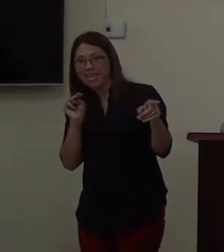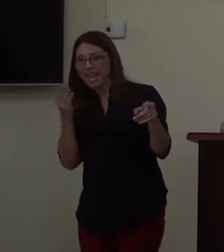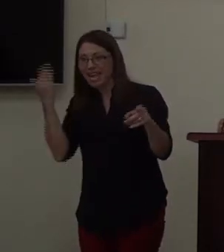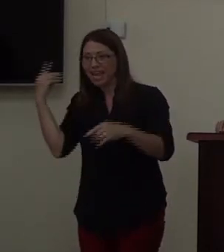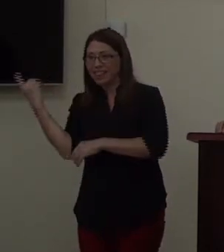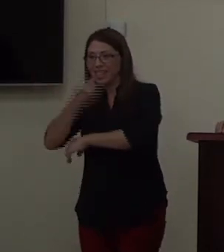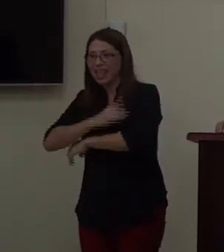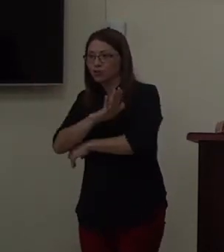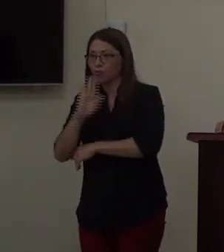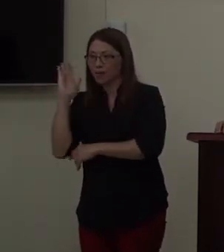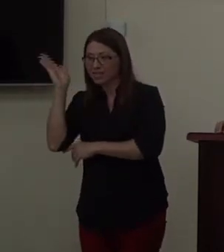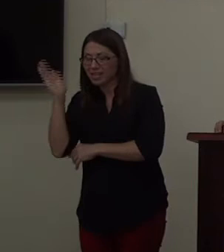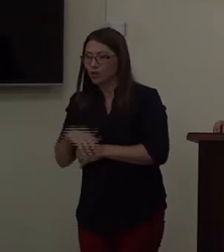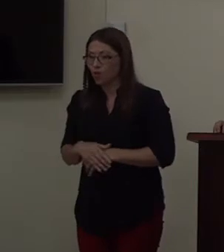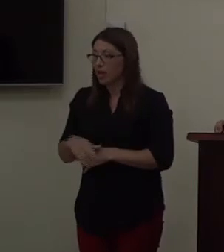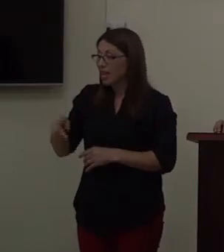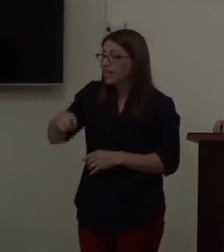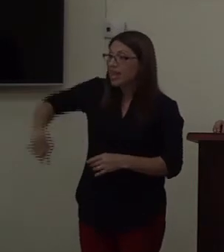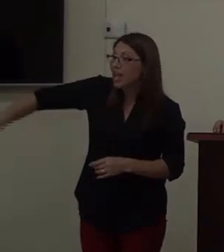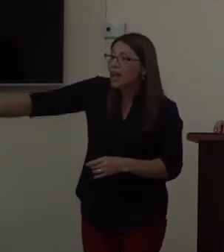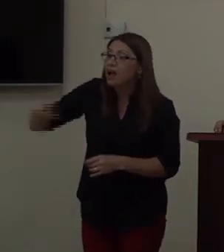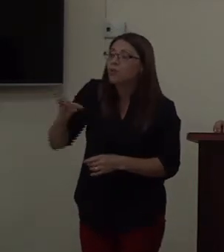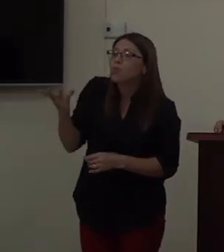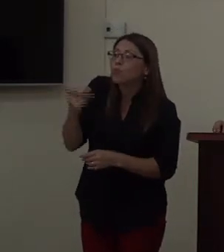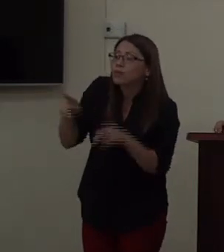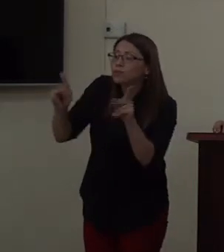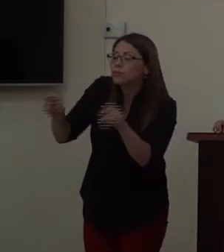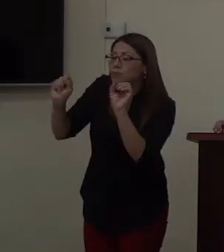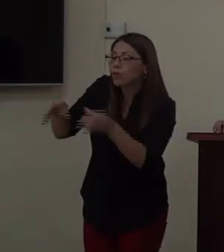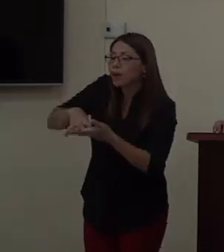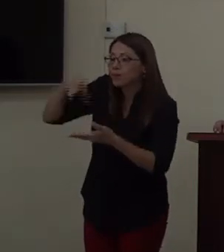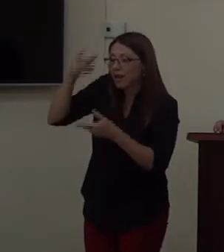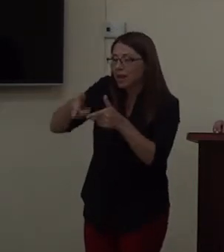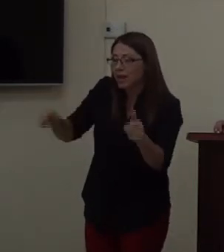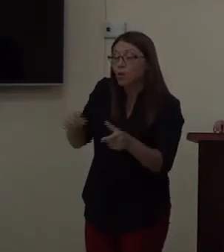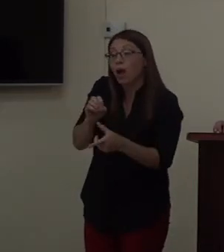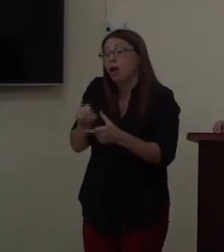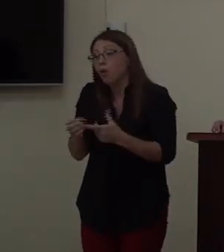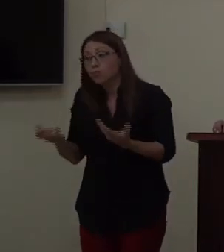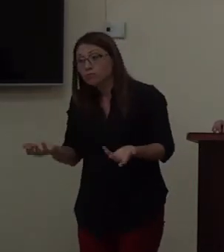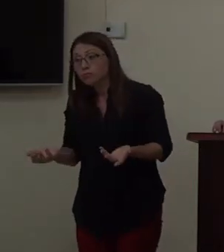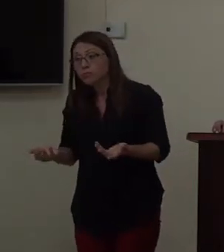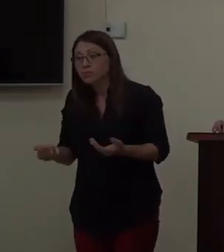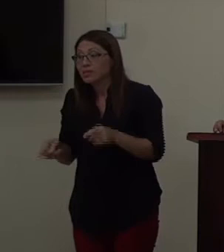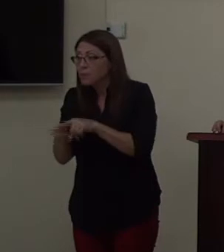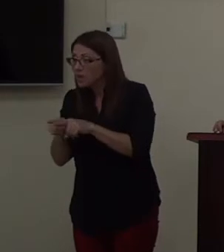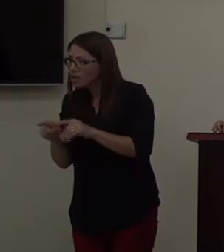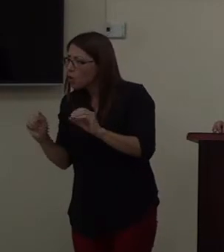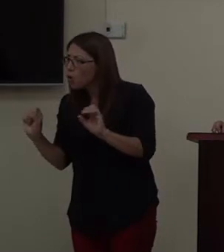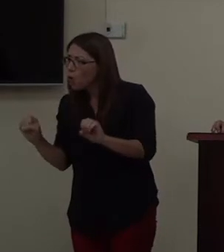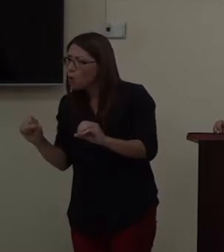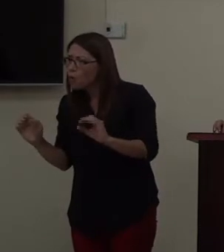Era la cantidad de personas que podían aprender la lengua, ¿verdad? O la efectividad con el costo, ¿verdad? Que es